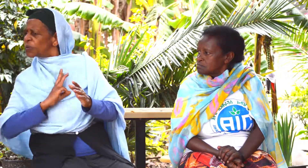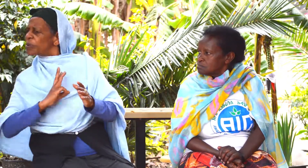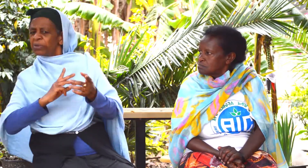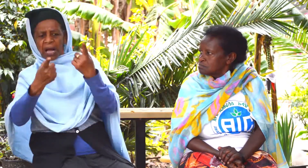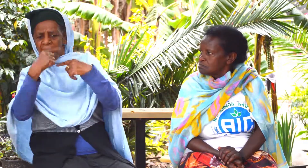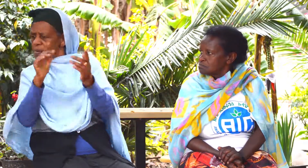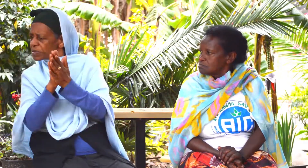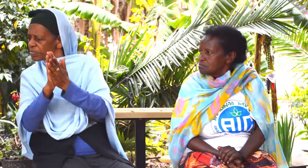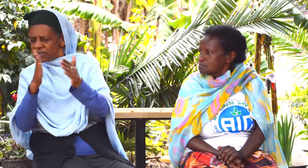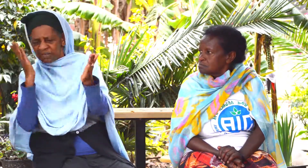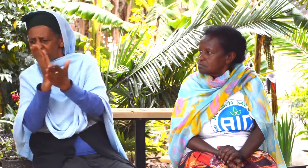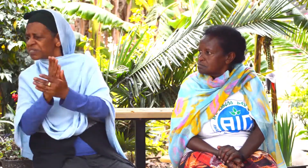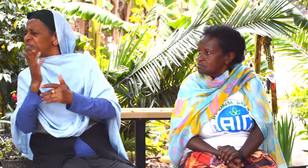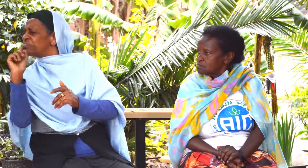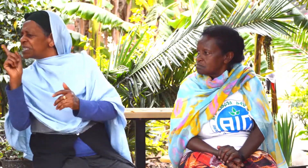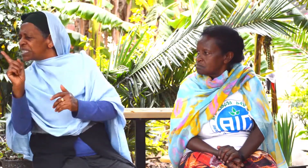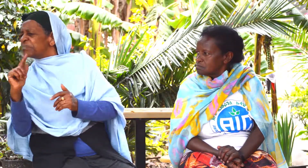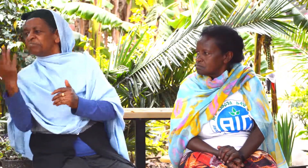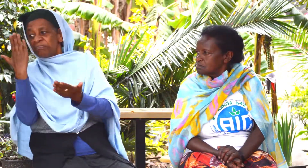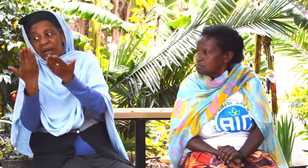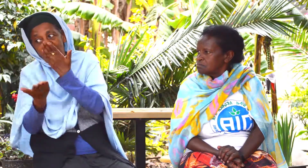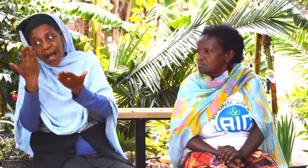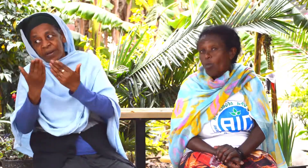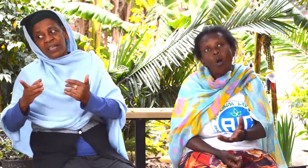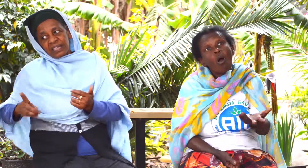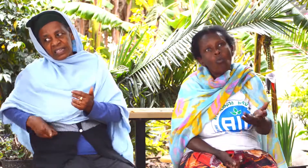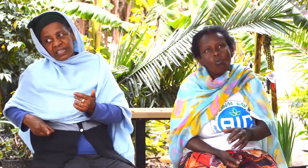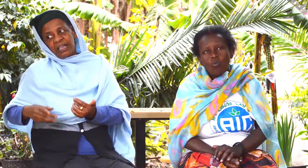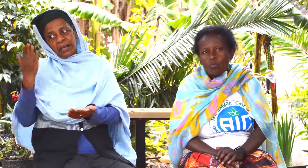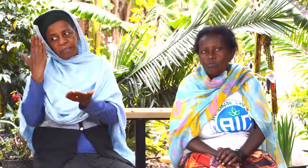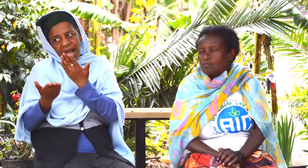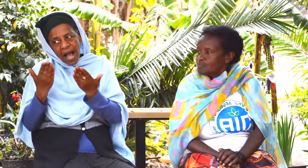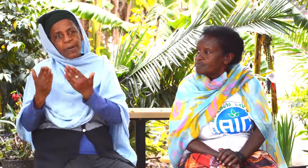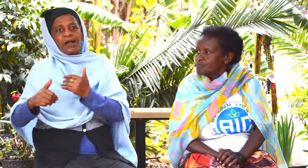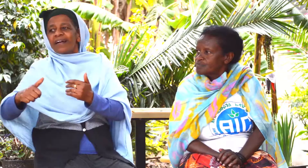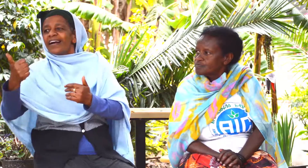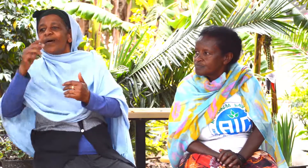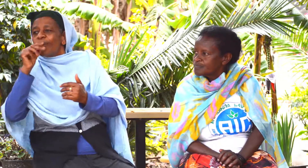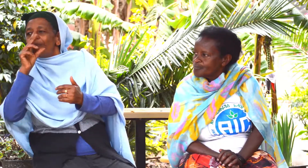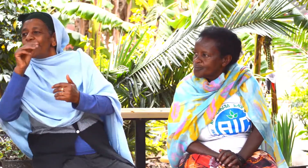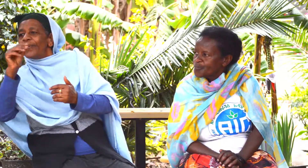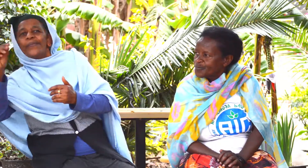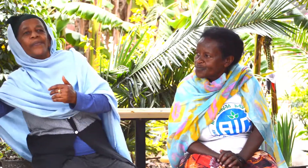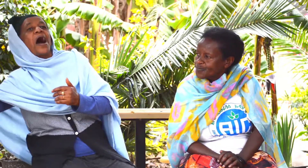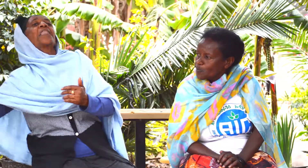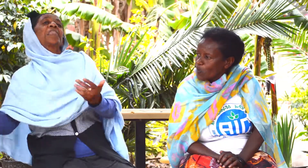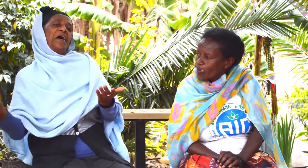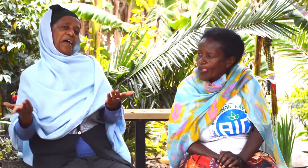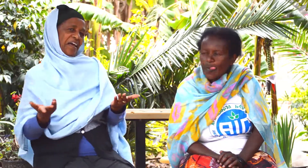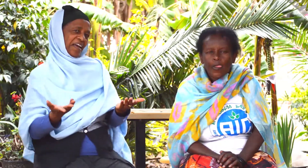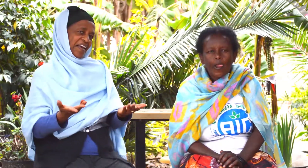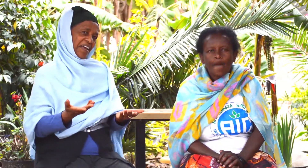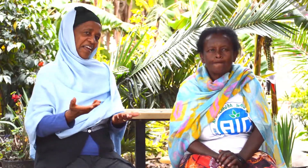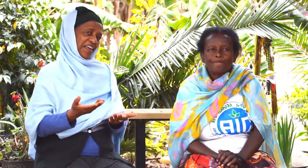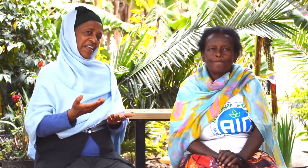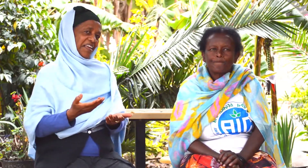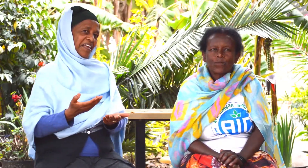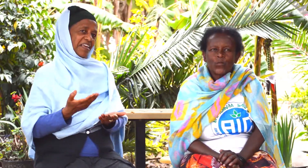saying maybe it was something to do with ምናልባት Damara, ይችላል የሚል and the teachers knew about